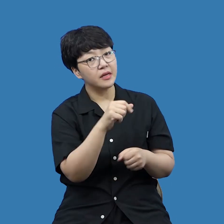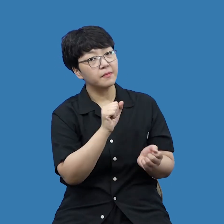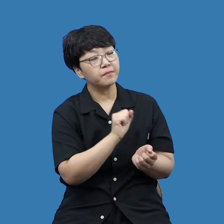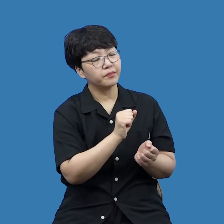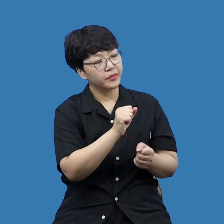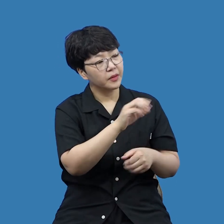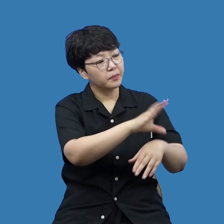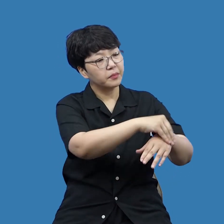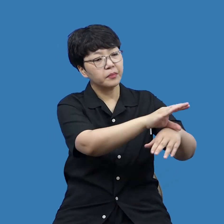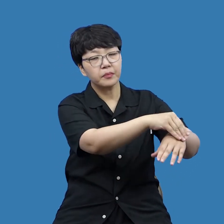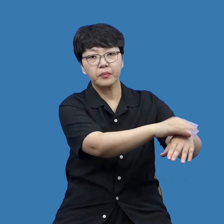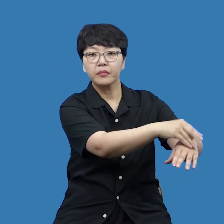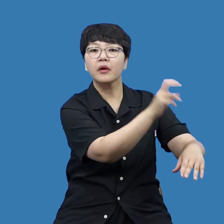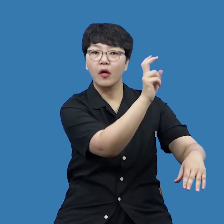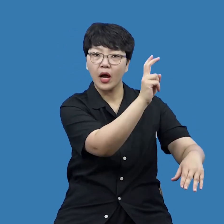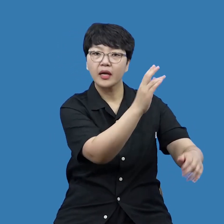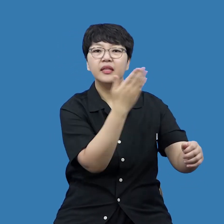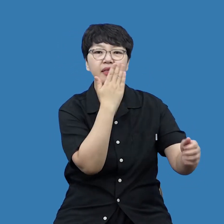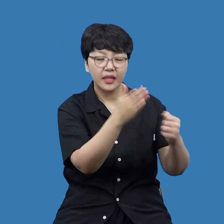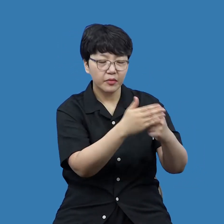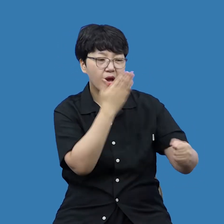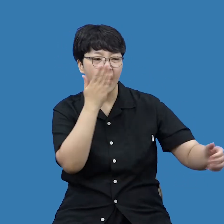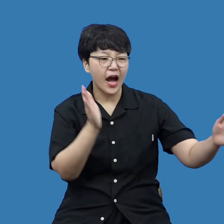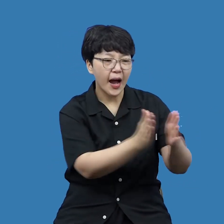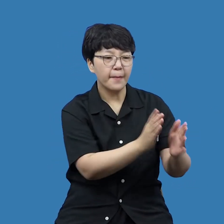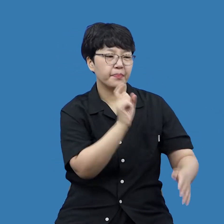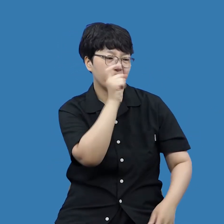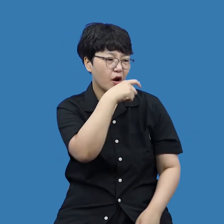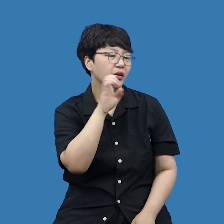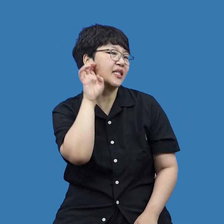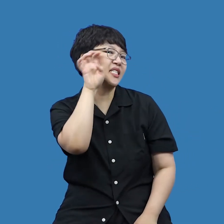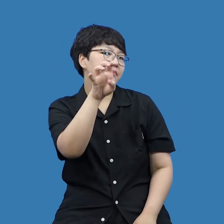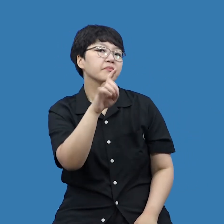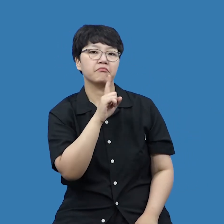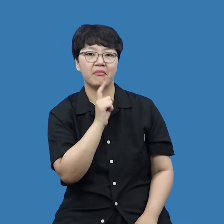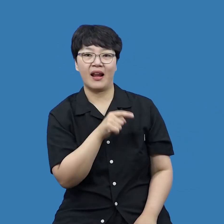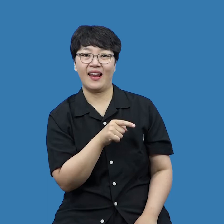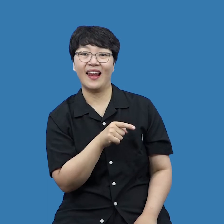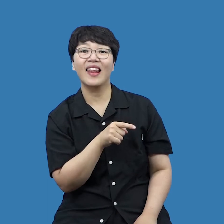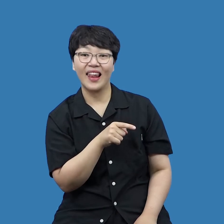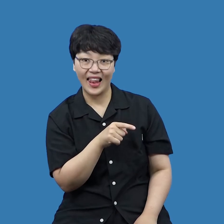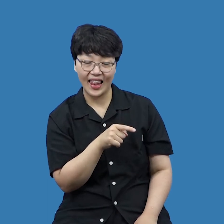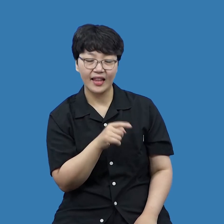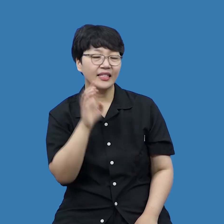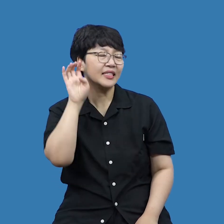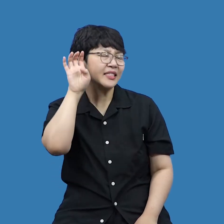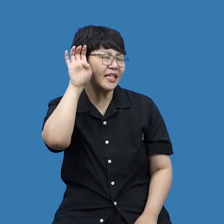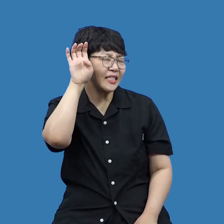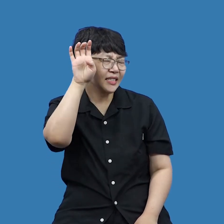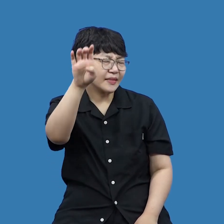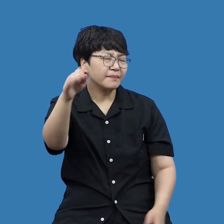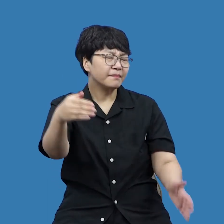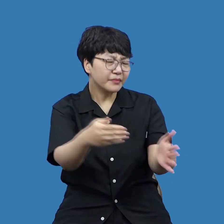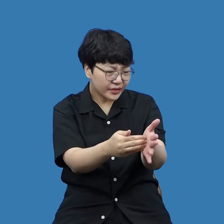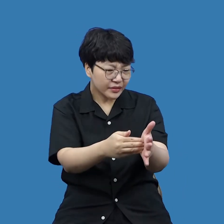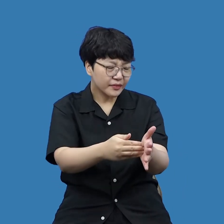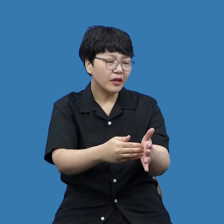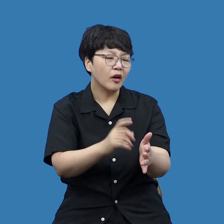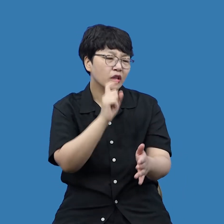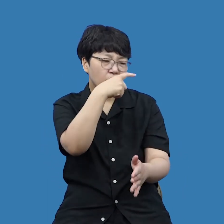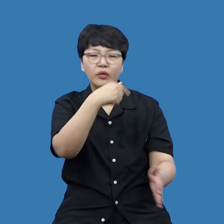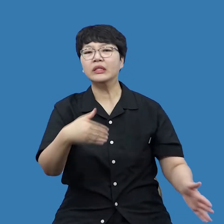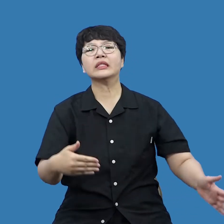돼요. 40일이. 부정이 끝나는 날, 그날 비로소 요셉과 마리아는 아기 예수를